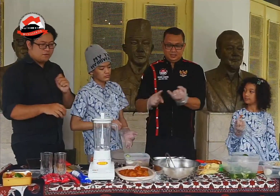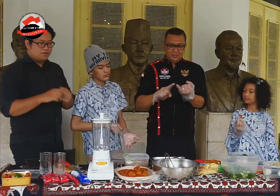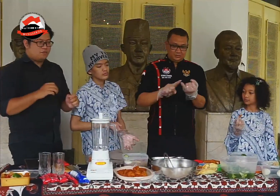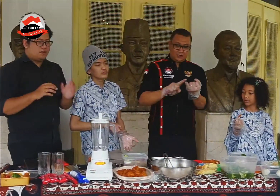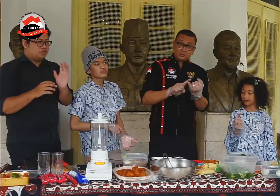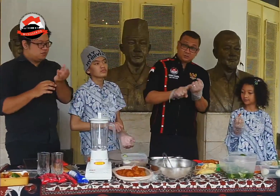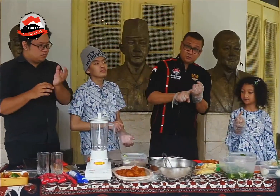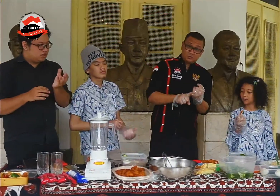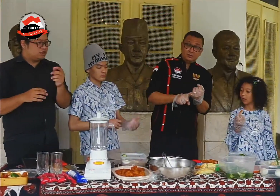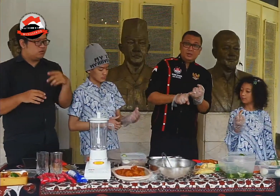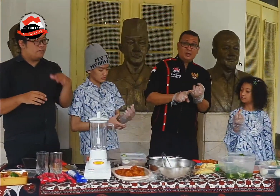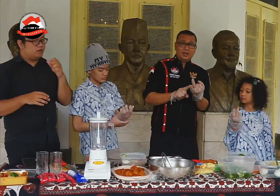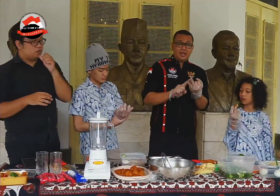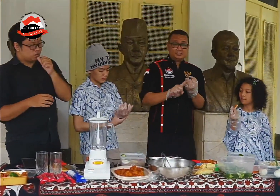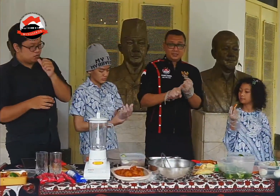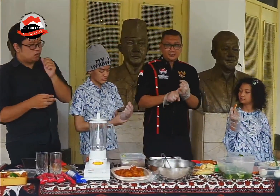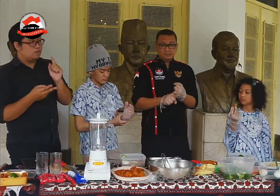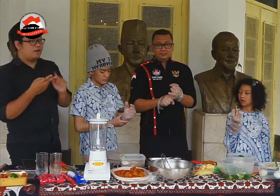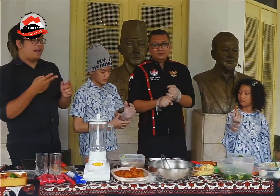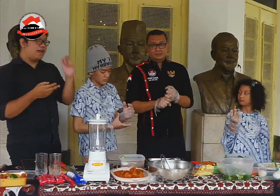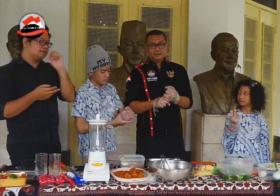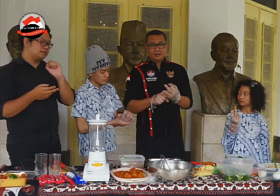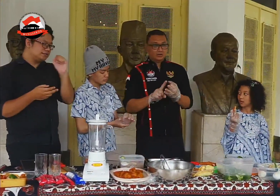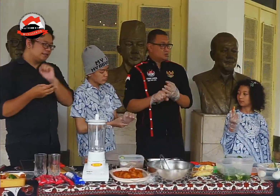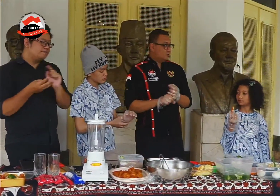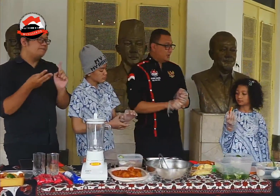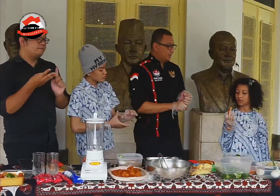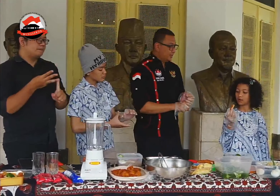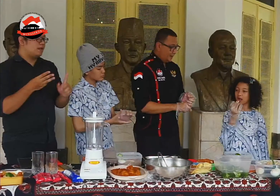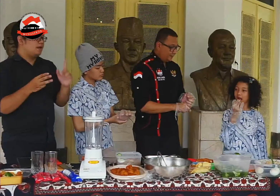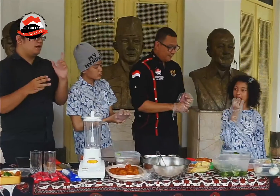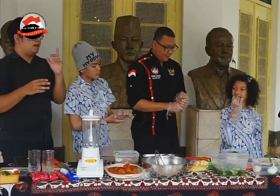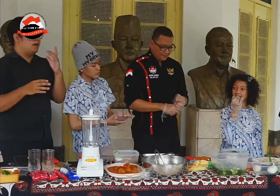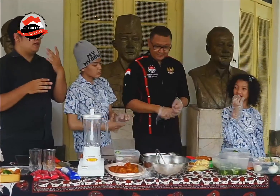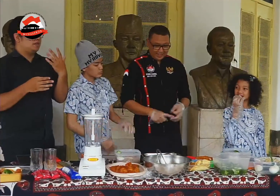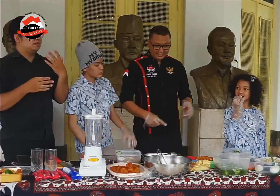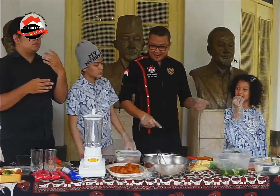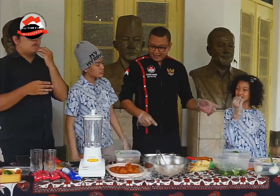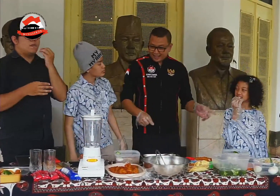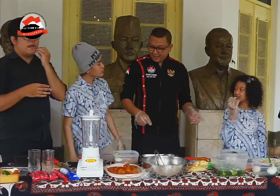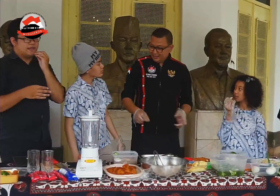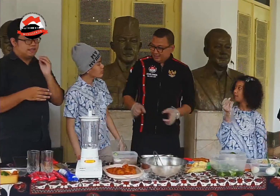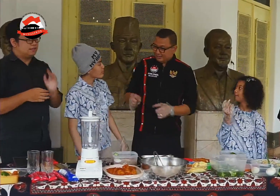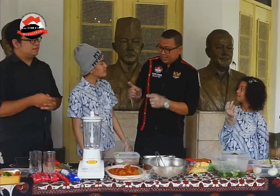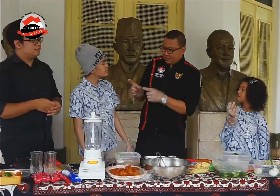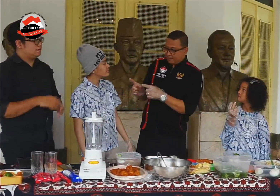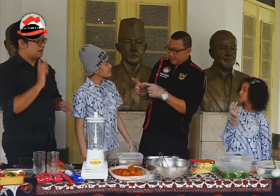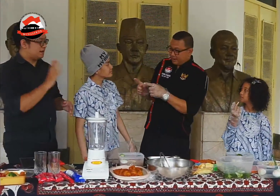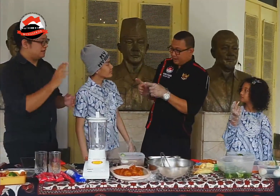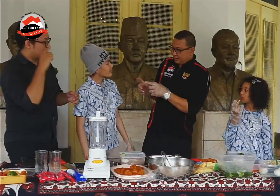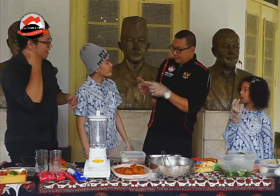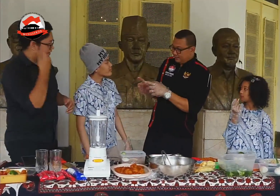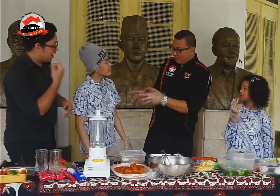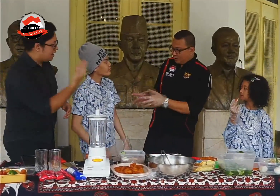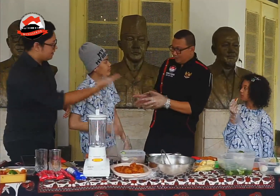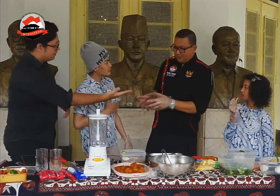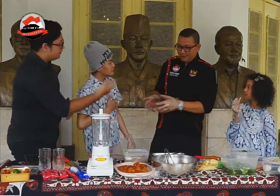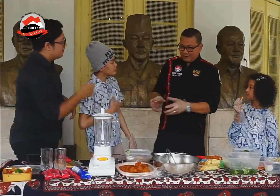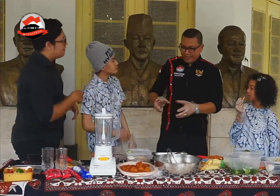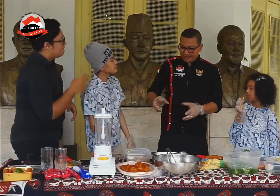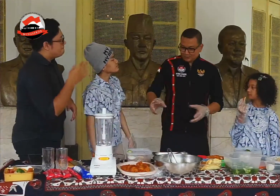smoothies-nya. Sudah susu, ada es krim, sama ada strawberry-nya. Ya. Nanti Nada sama